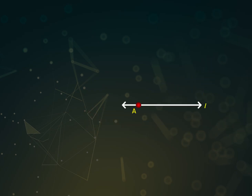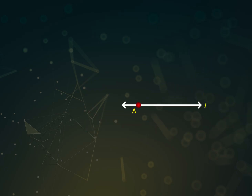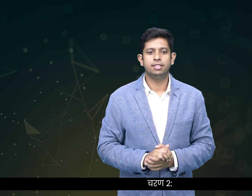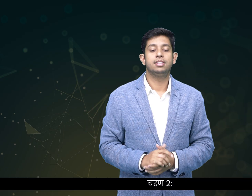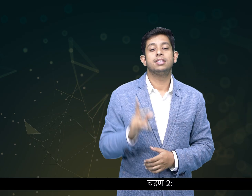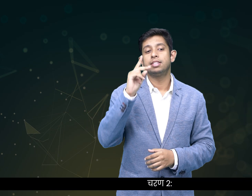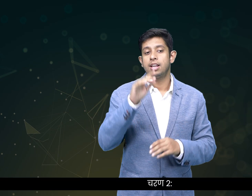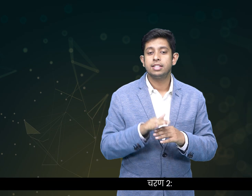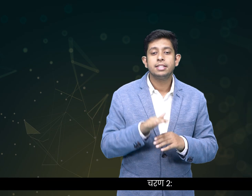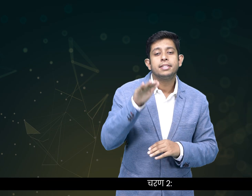चरण 2.